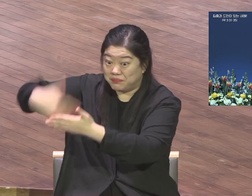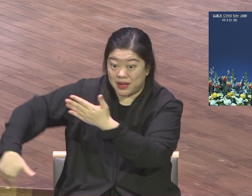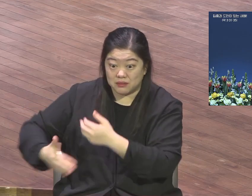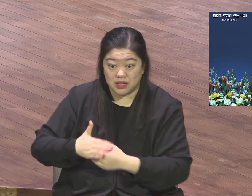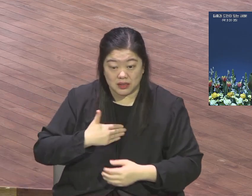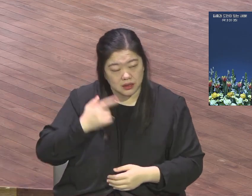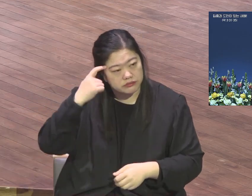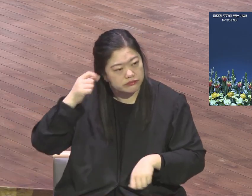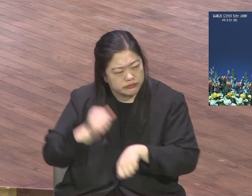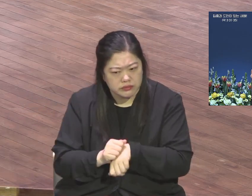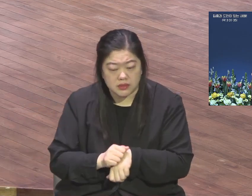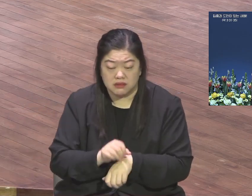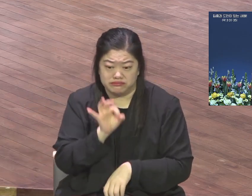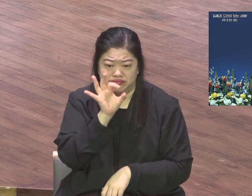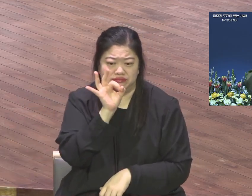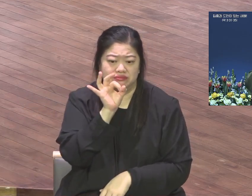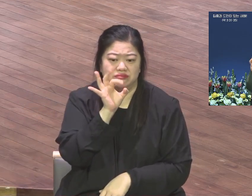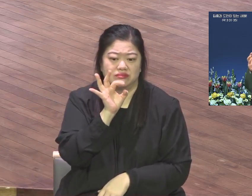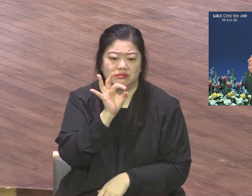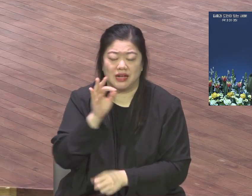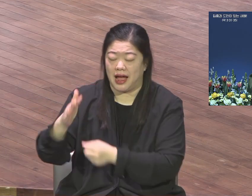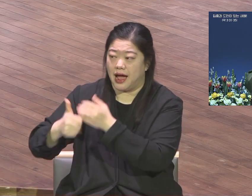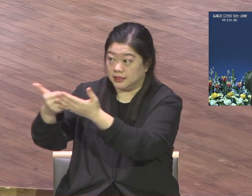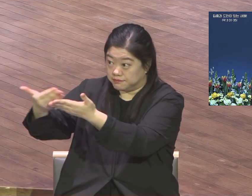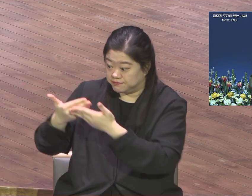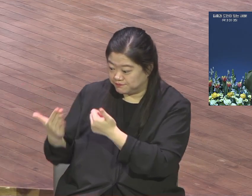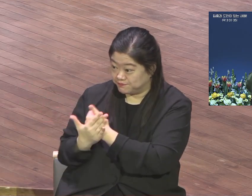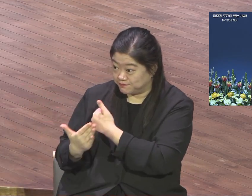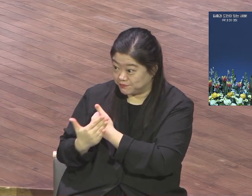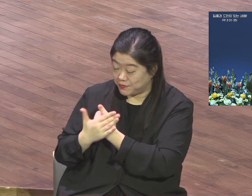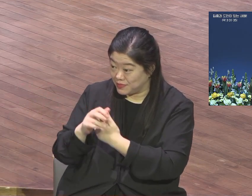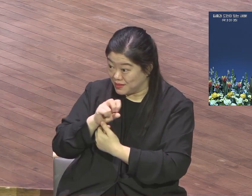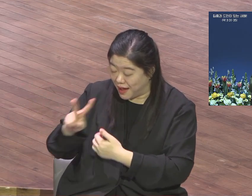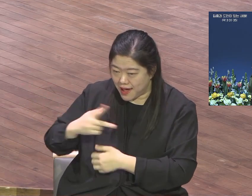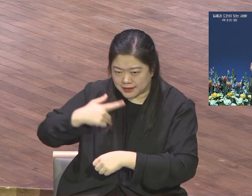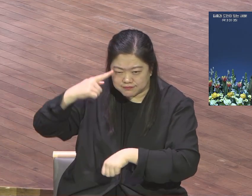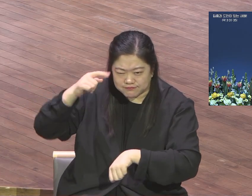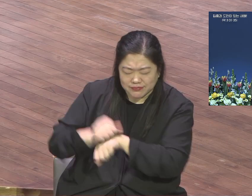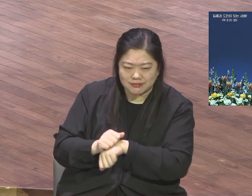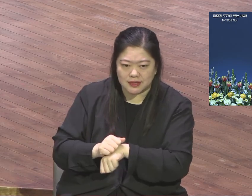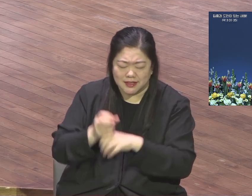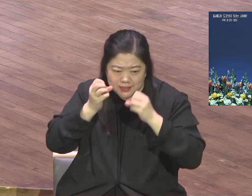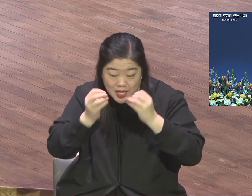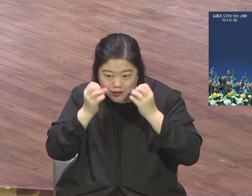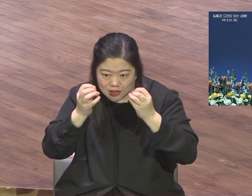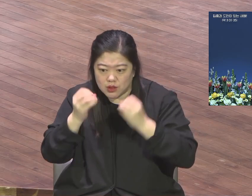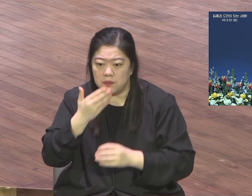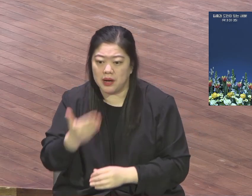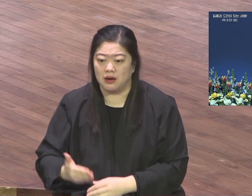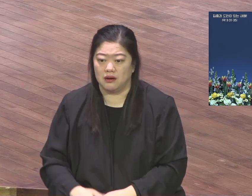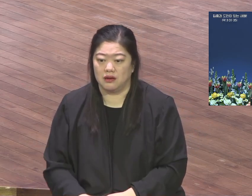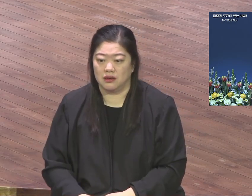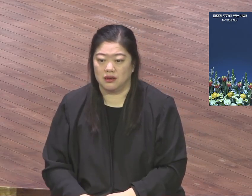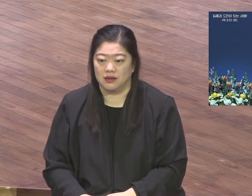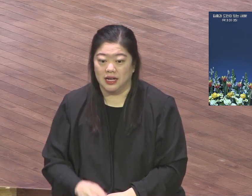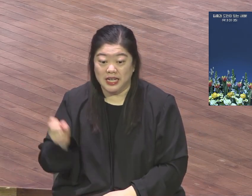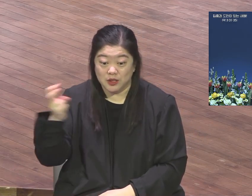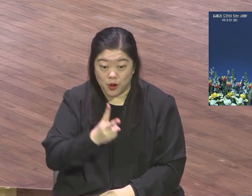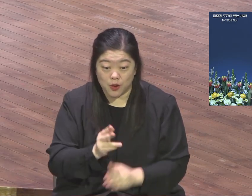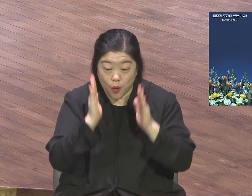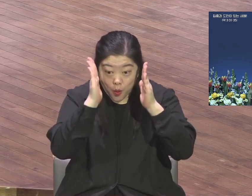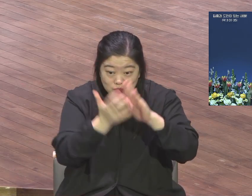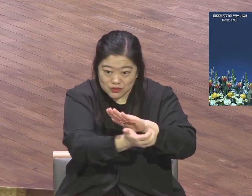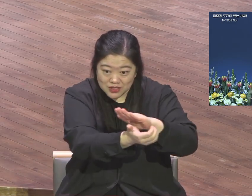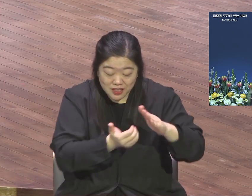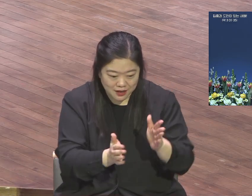해도 남들이 모르는 창조적 지혜를 주시고 그게 발전하죠. 새로운 걸 창조적 지혜를 주시고 공부를 해도 창조적지 태어날